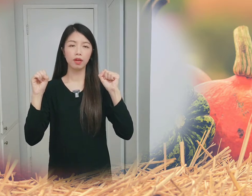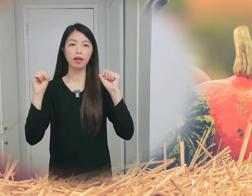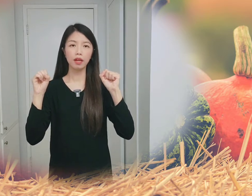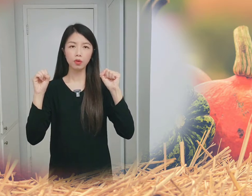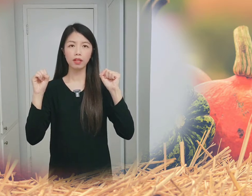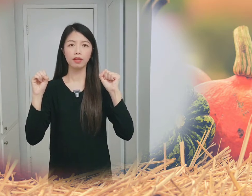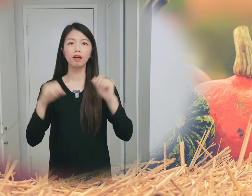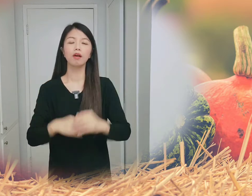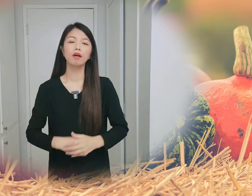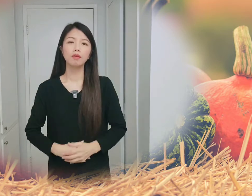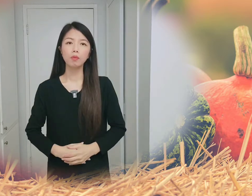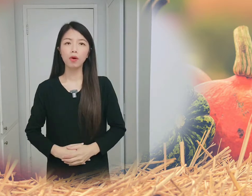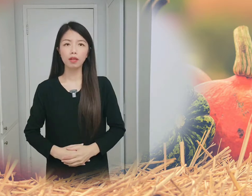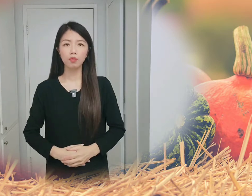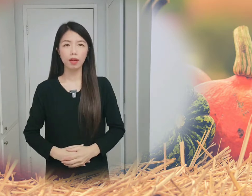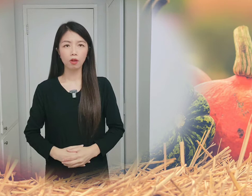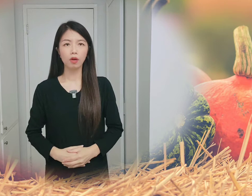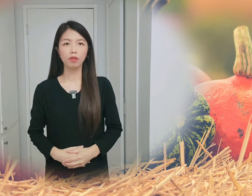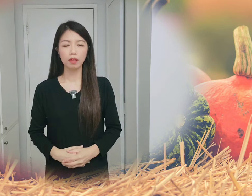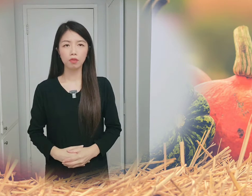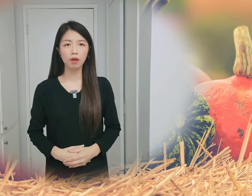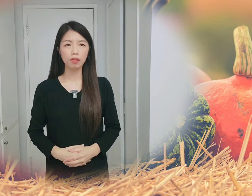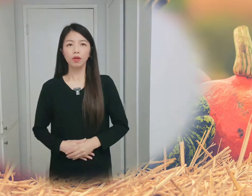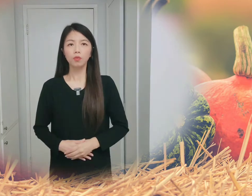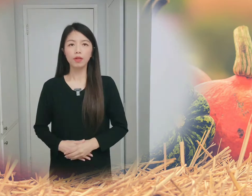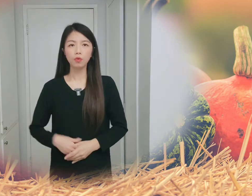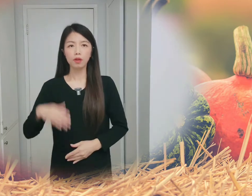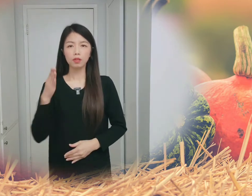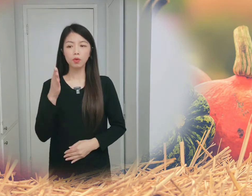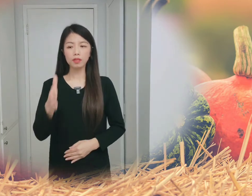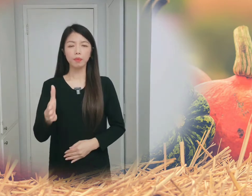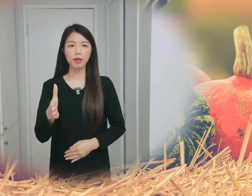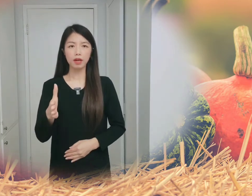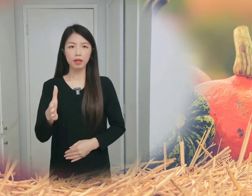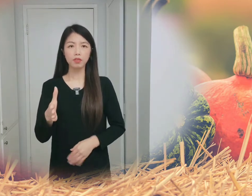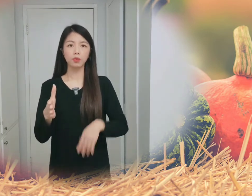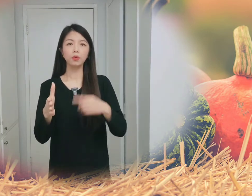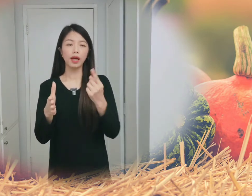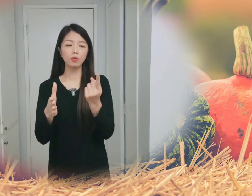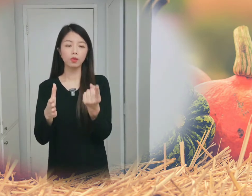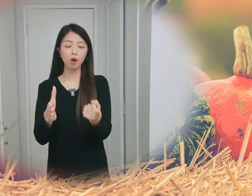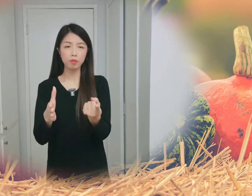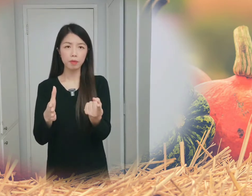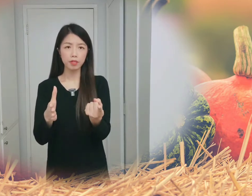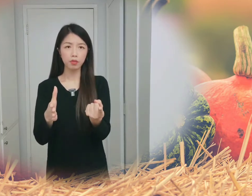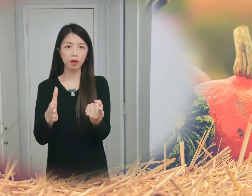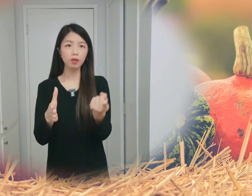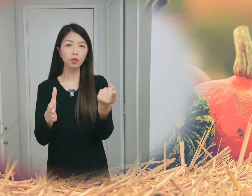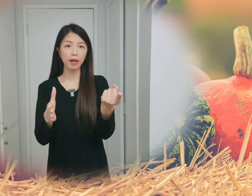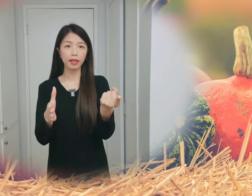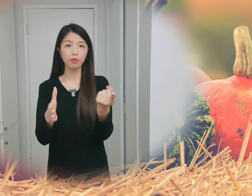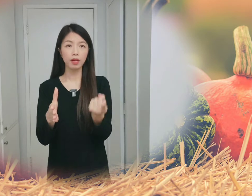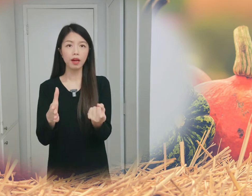수어를 뒤에 해줘야 되는데요. 뭐뭐 하기 위해서라고 한 뜻의 수어는 왼손은 이렇게 손끝이 앞을 향하게 해주시고 다른 손은 검지만